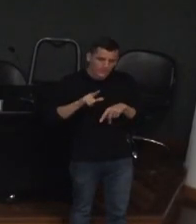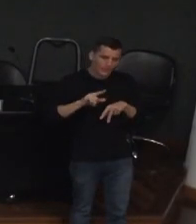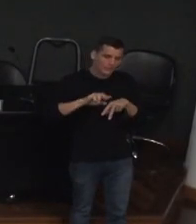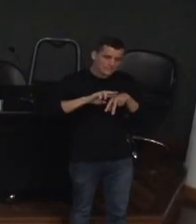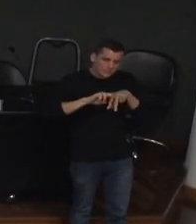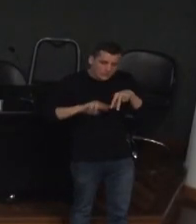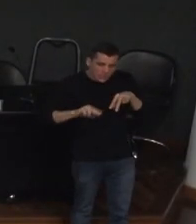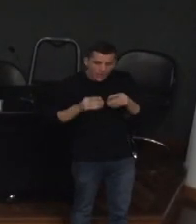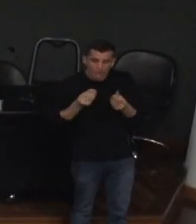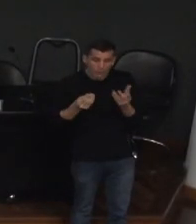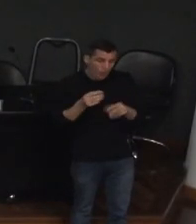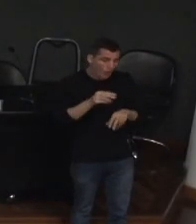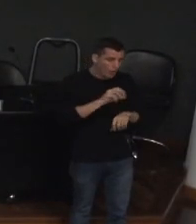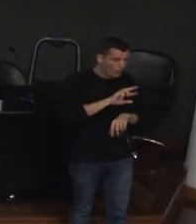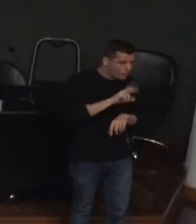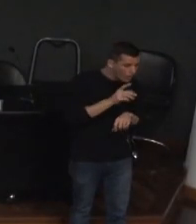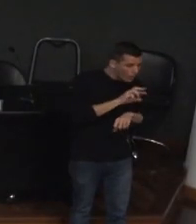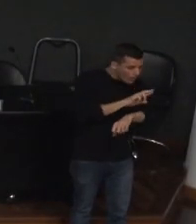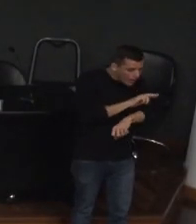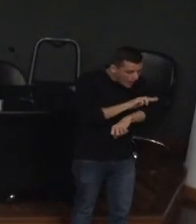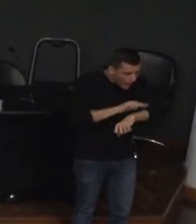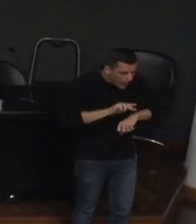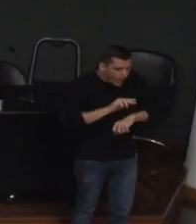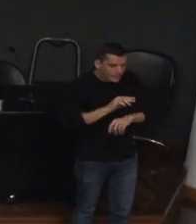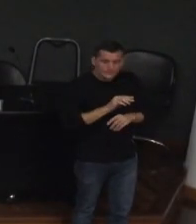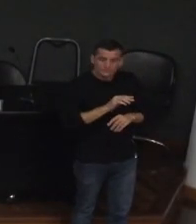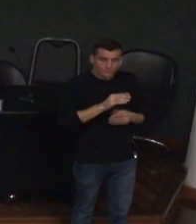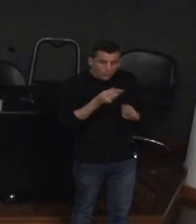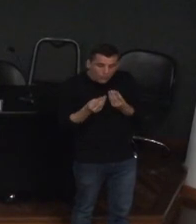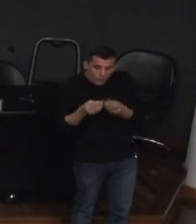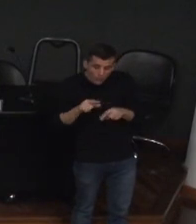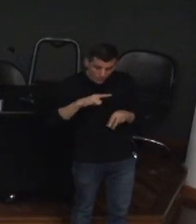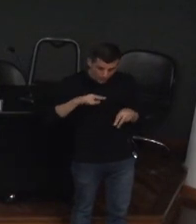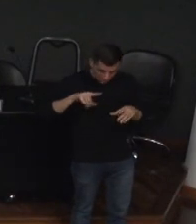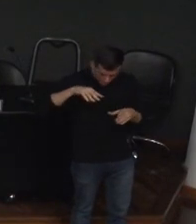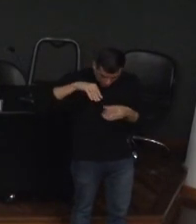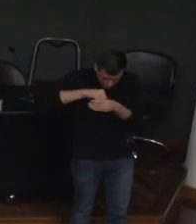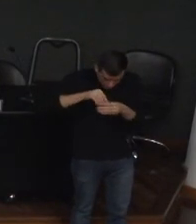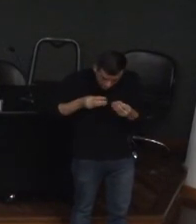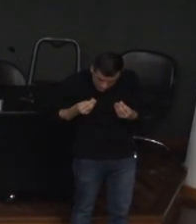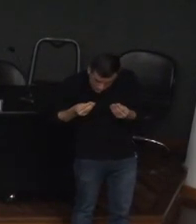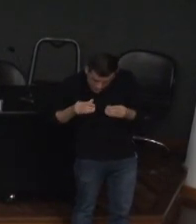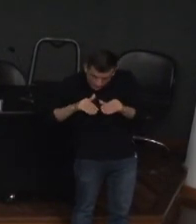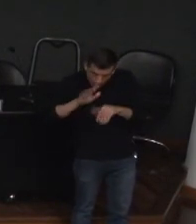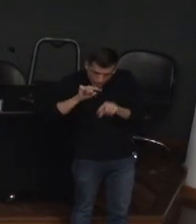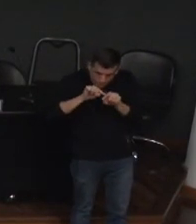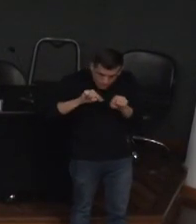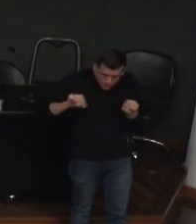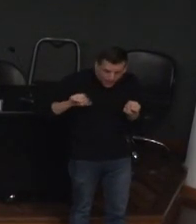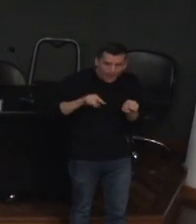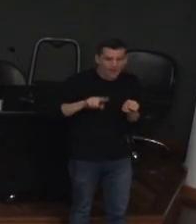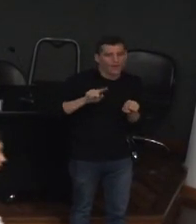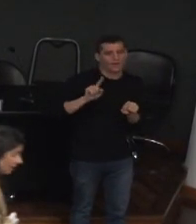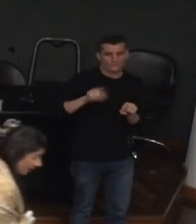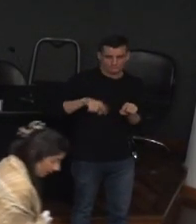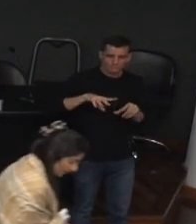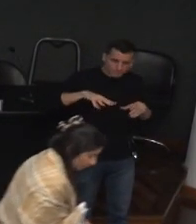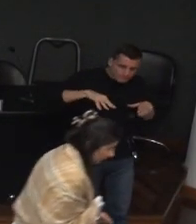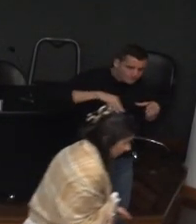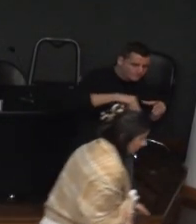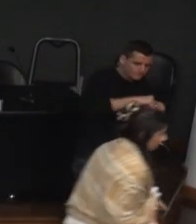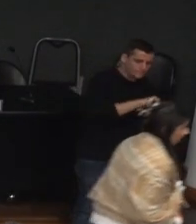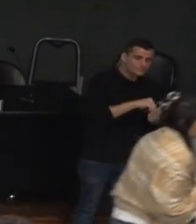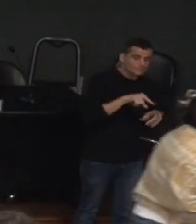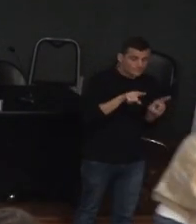sei lá, raça e etnia, alguma coisa assim, dentro desses fatos que possam ter dados sensíveis que tramitem. E daí os